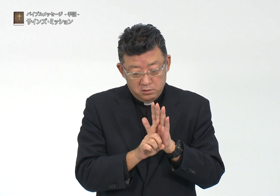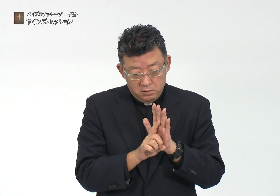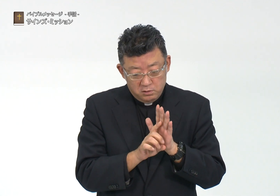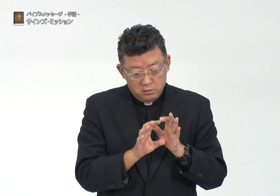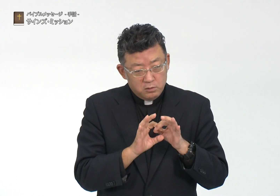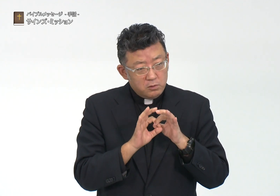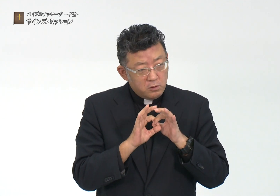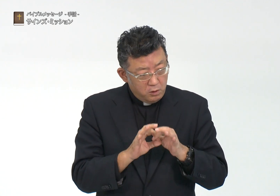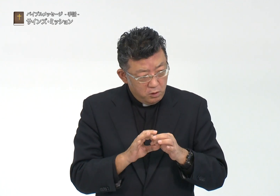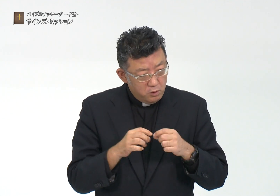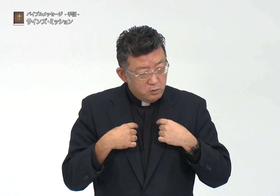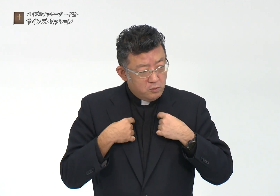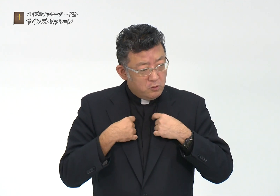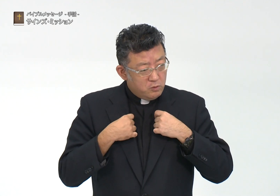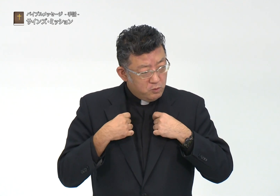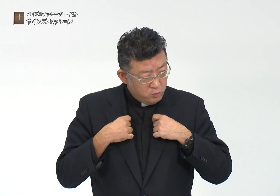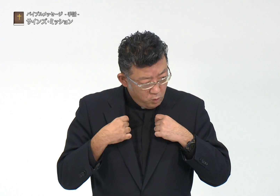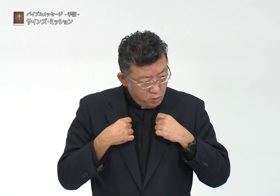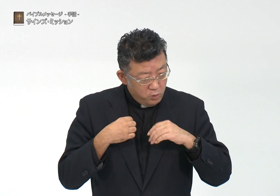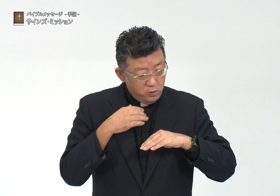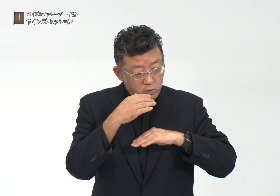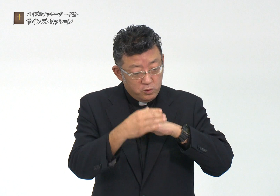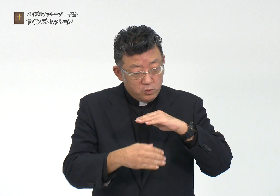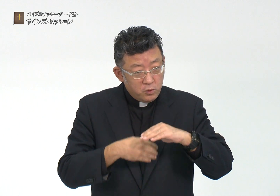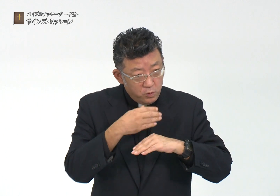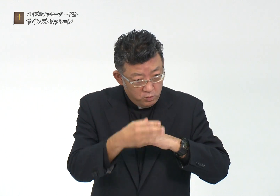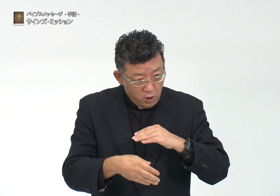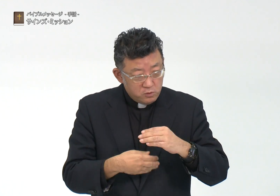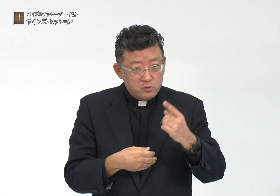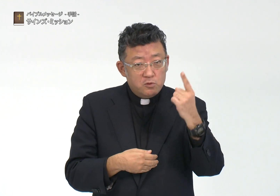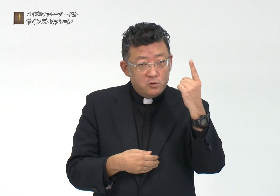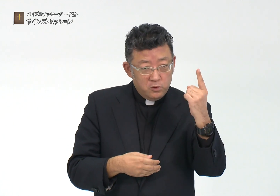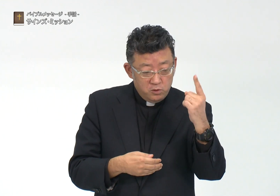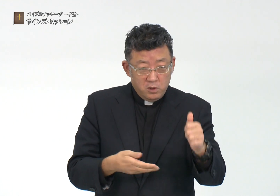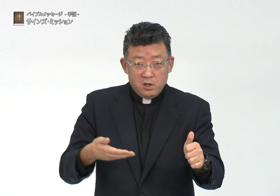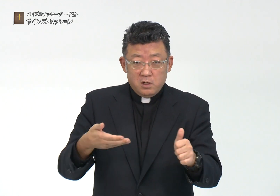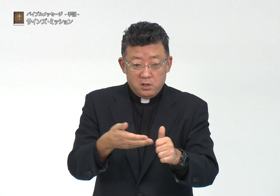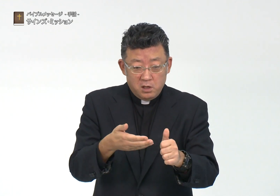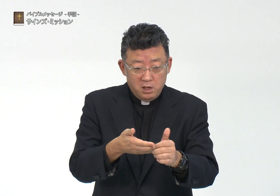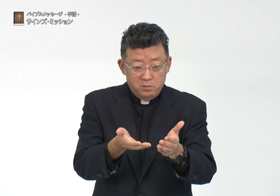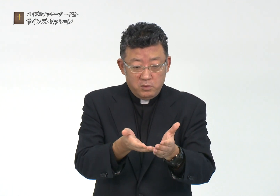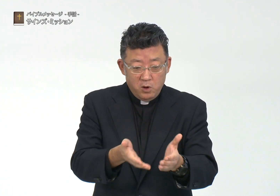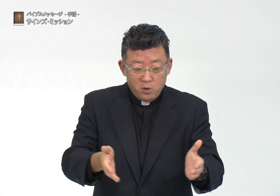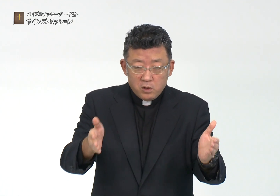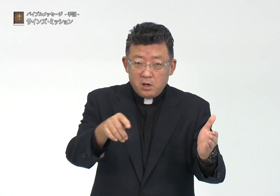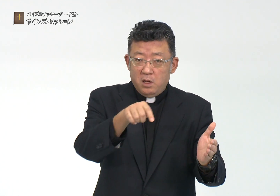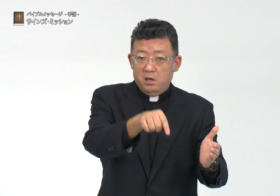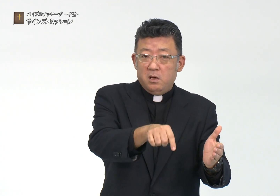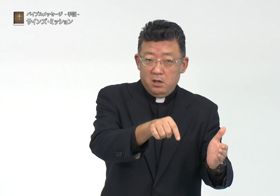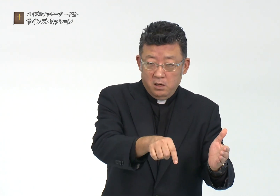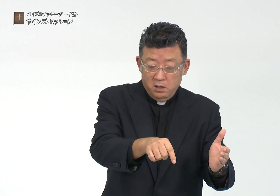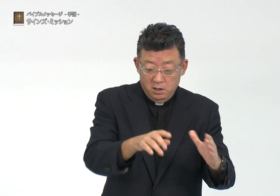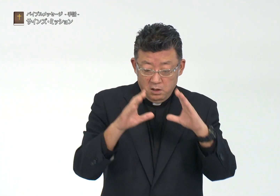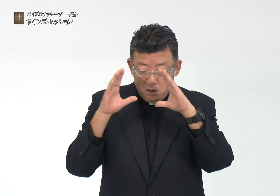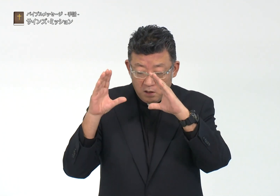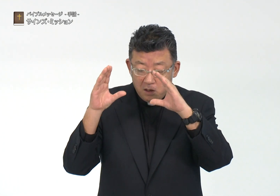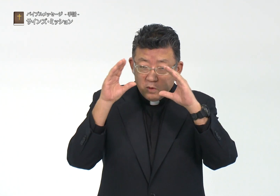と説明しています布にくるまっているということそして